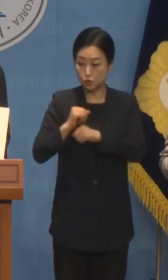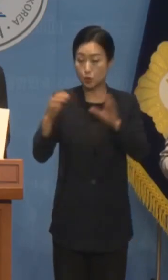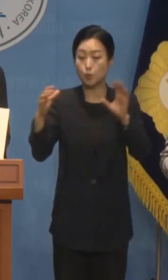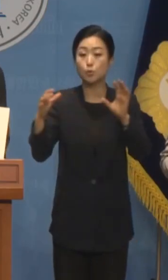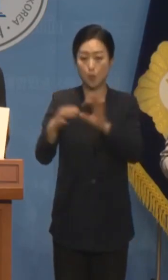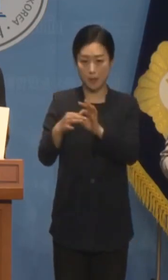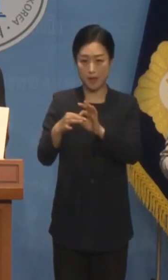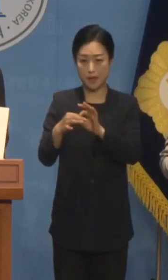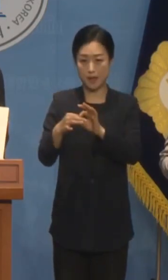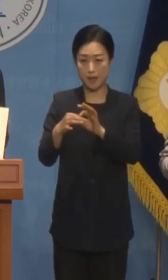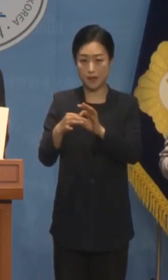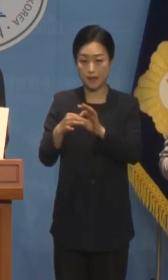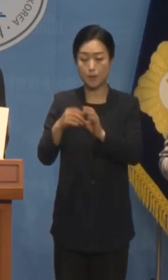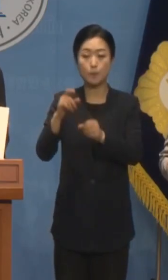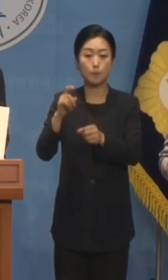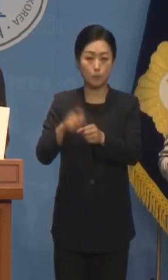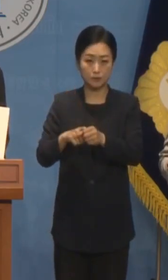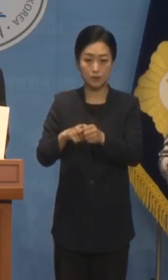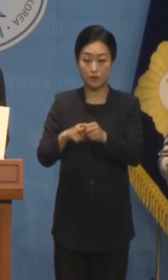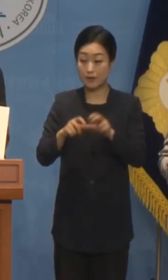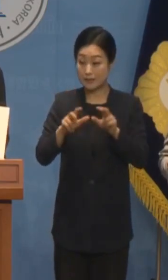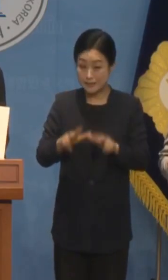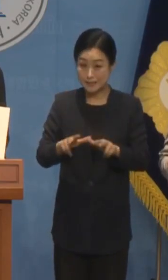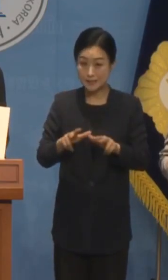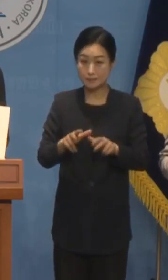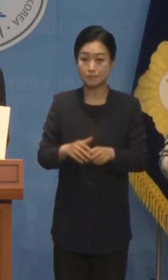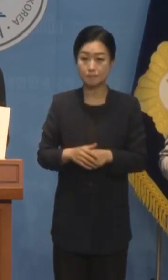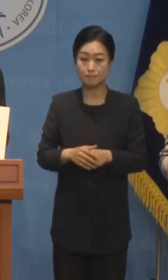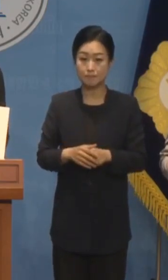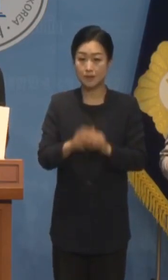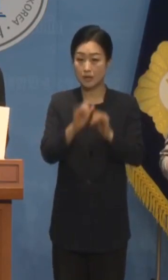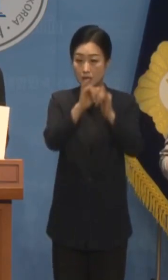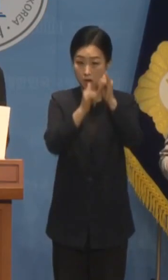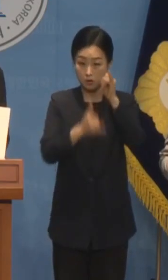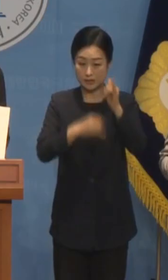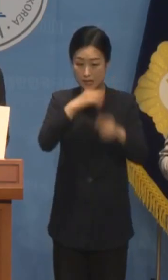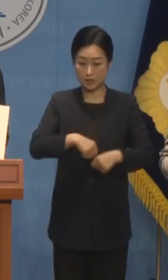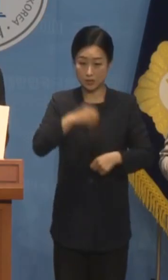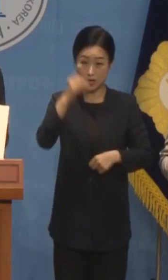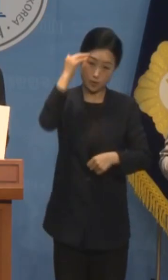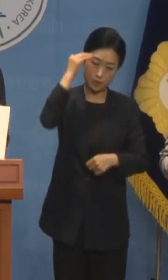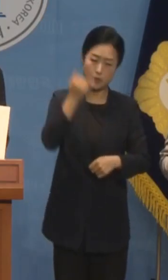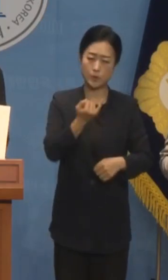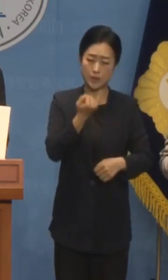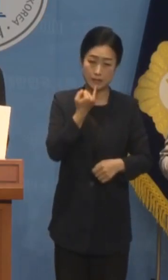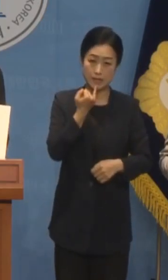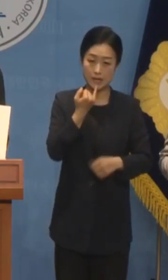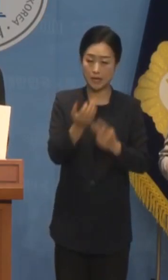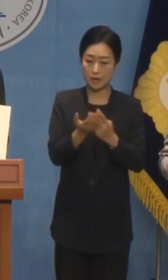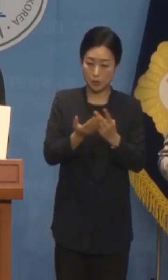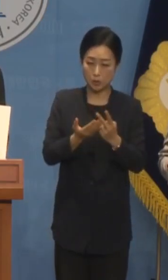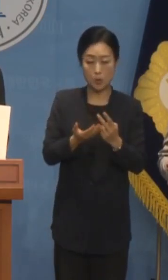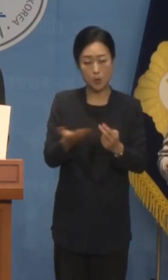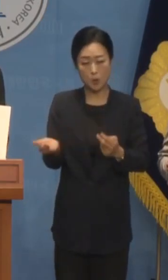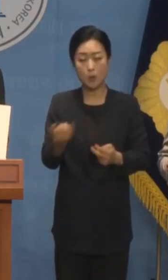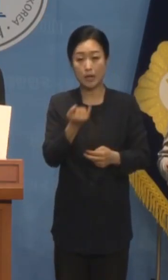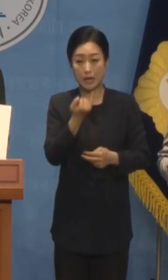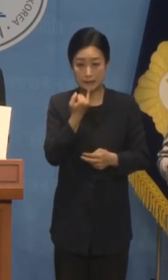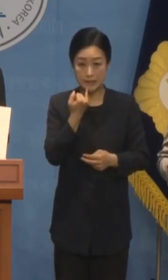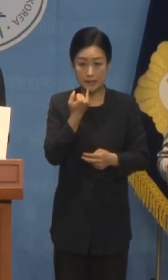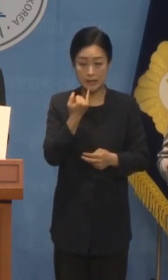완성으로 치닫기 위해서 지금의 이렇게 무리한 역사정의의 훼손, 또 영토주권의 훼손이라고 하는